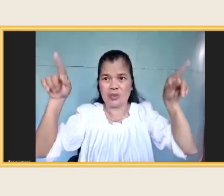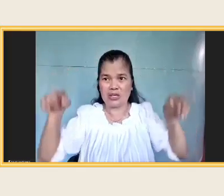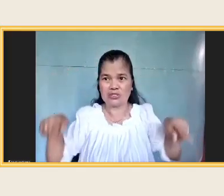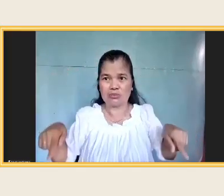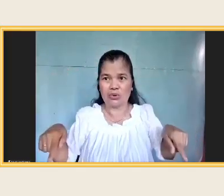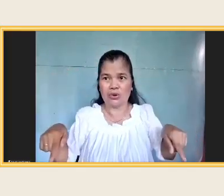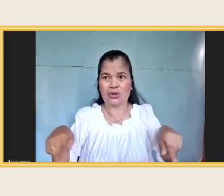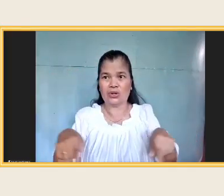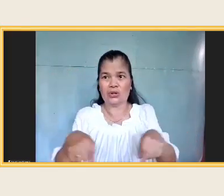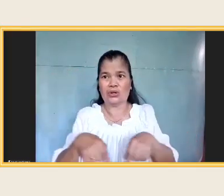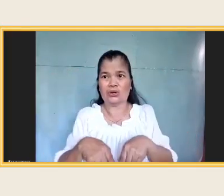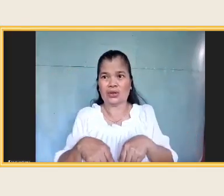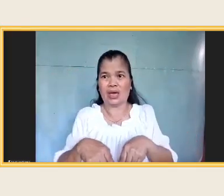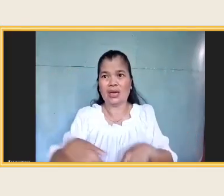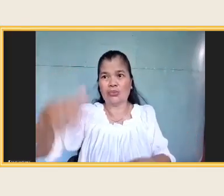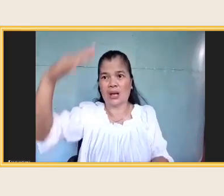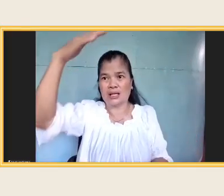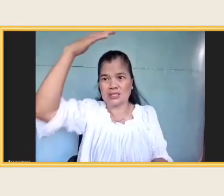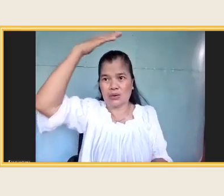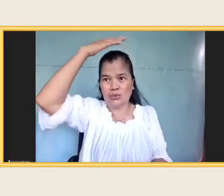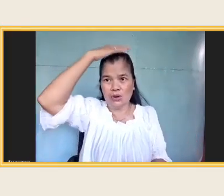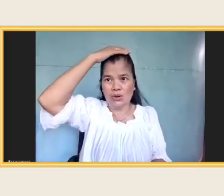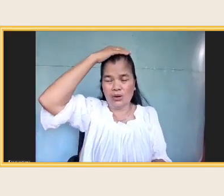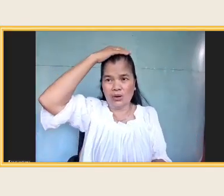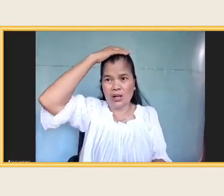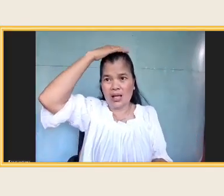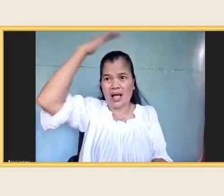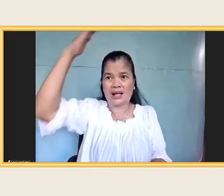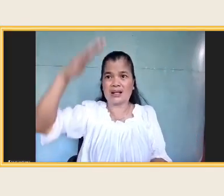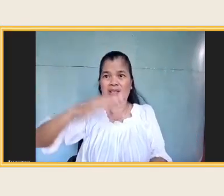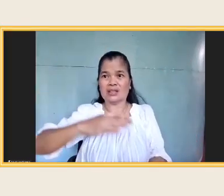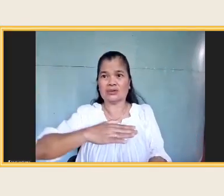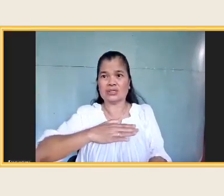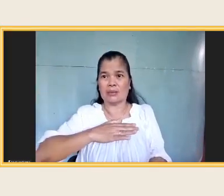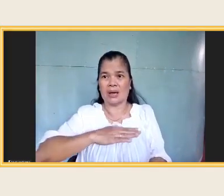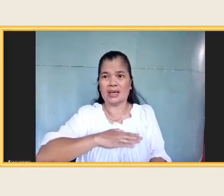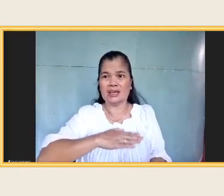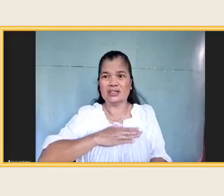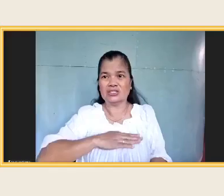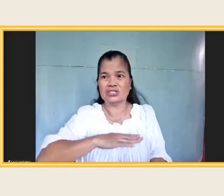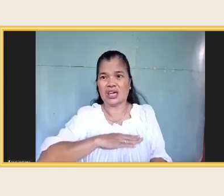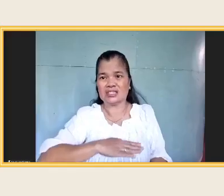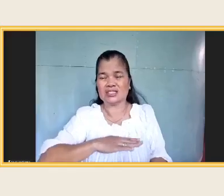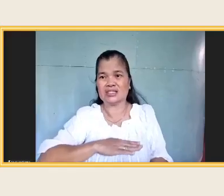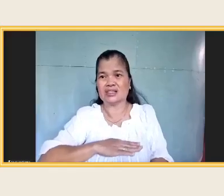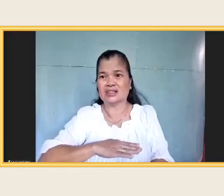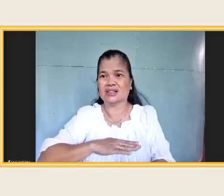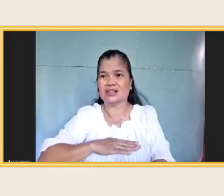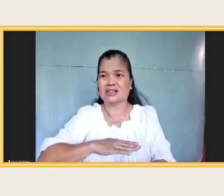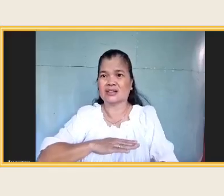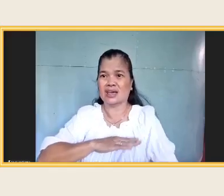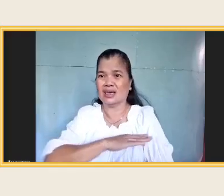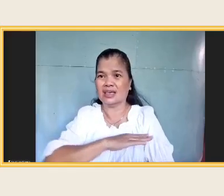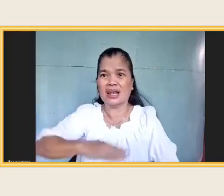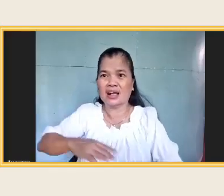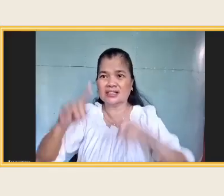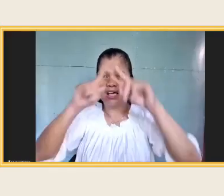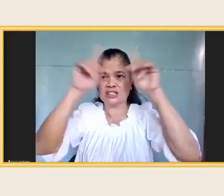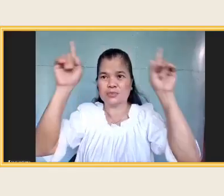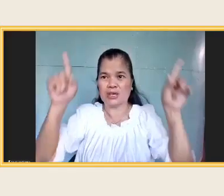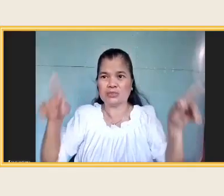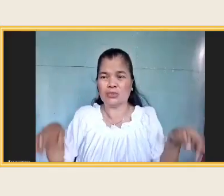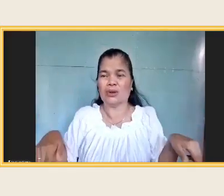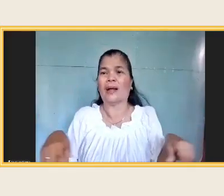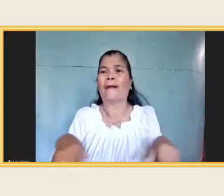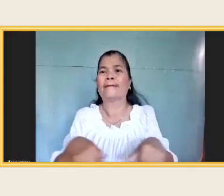signing space mo. Okay, mula sa ulo hanggang dito sa may chest. Okay, yan lang ang